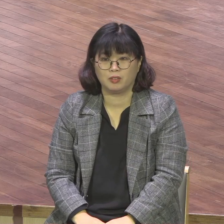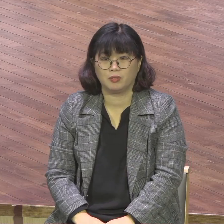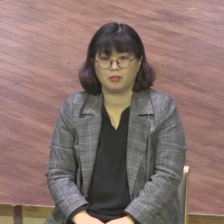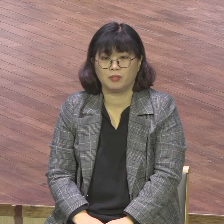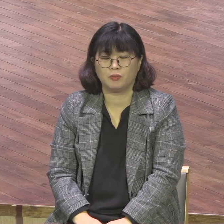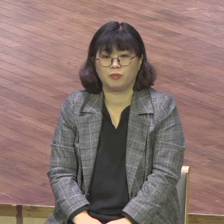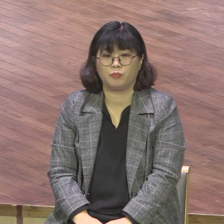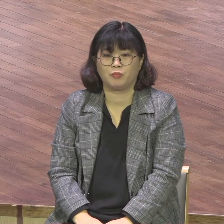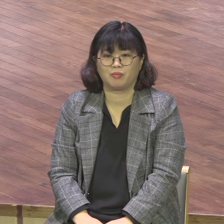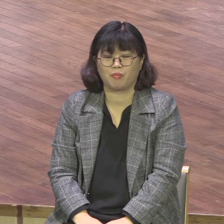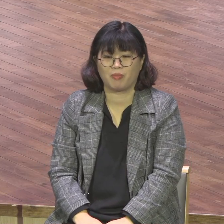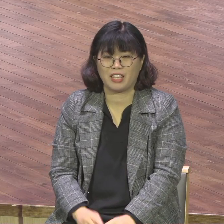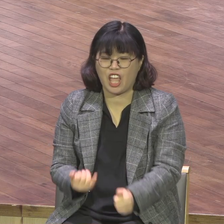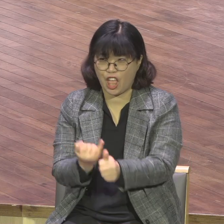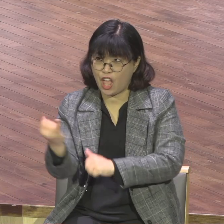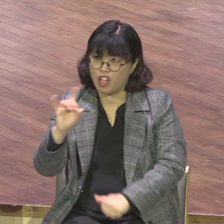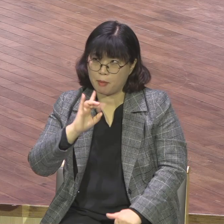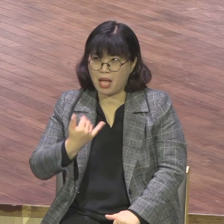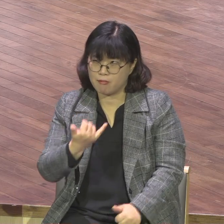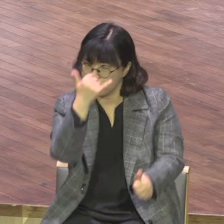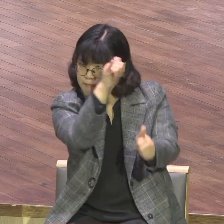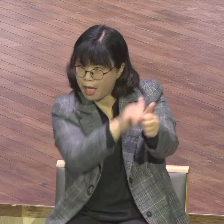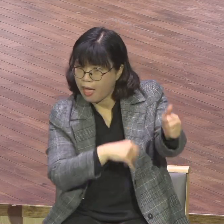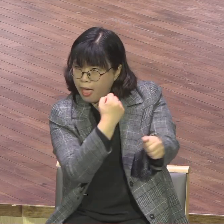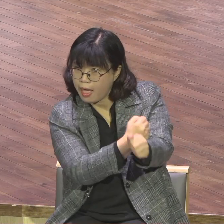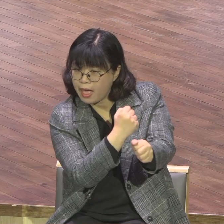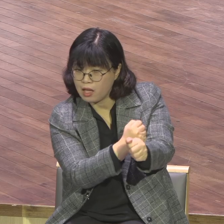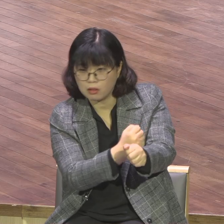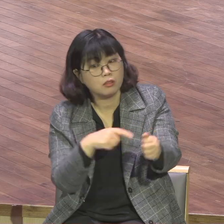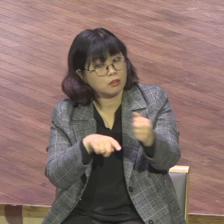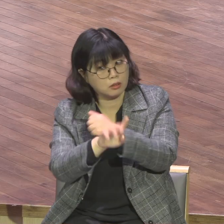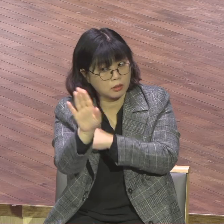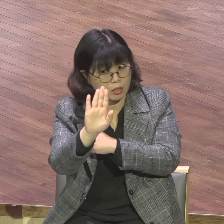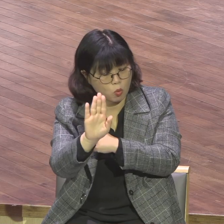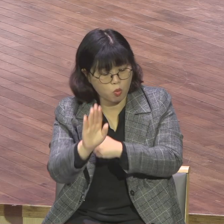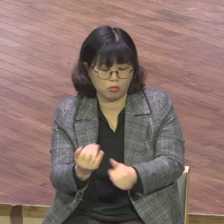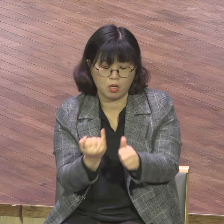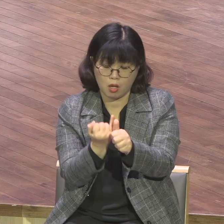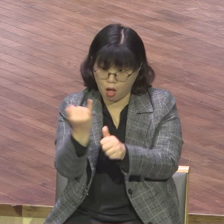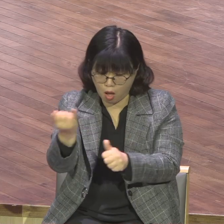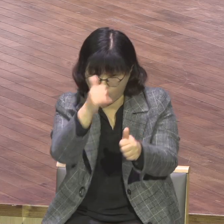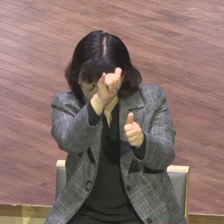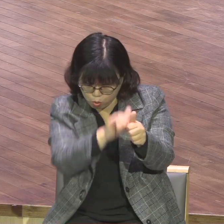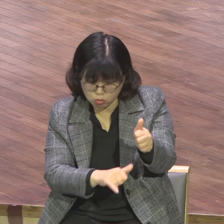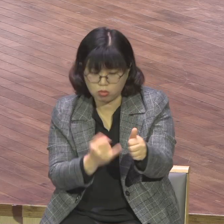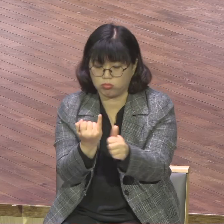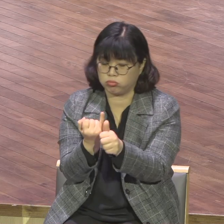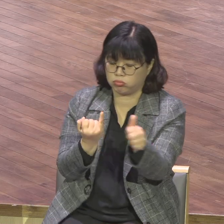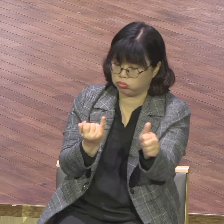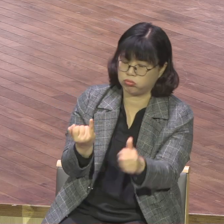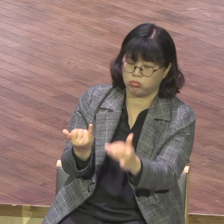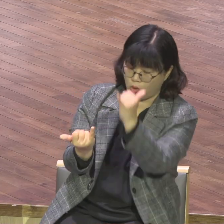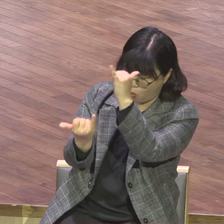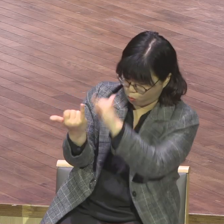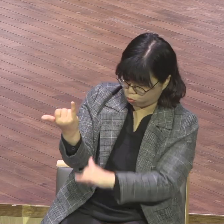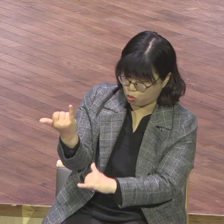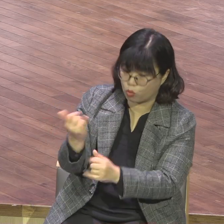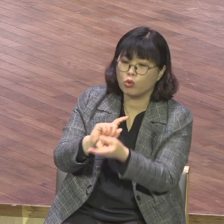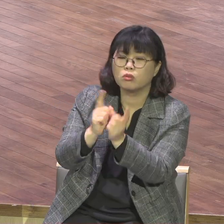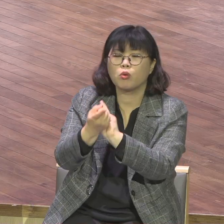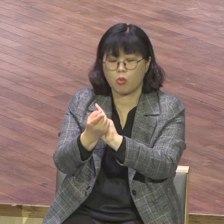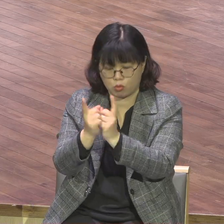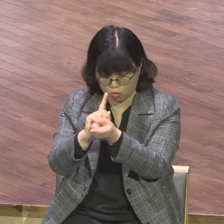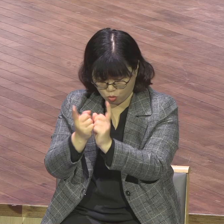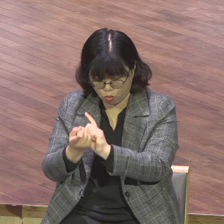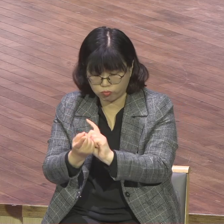될 자세가 아니라 모든 관계 속에서 서로가 가져야 할 자세다. 그런데 바울은